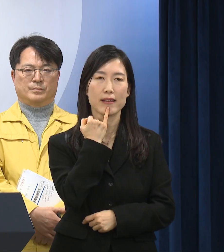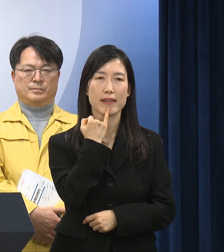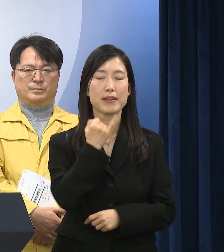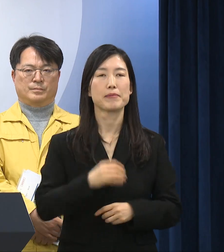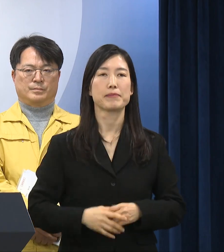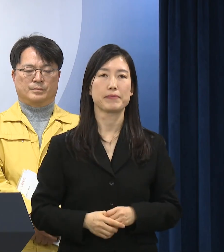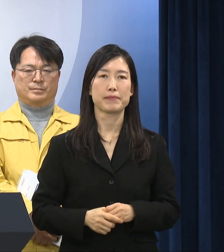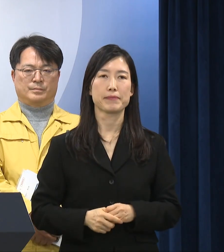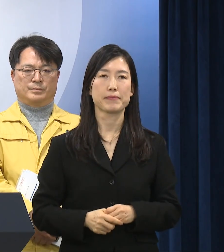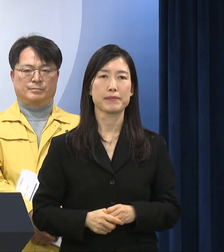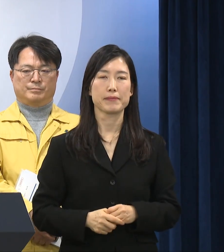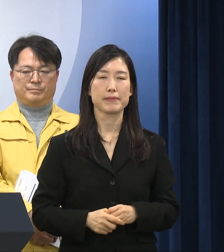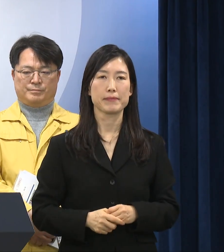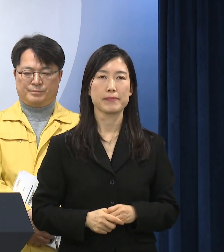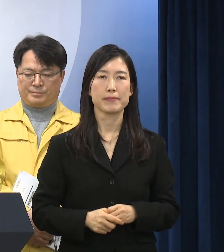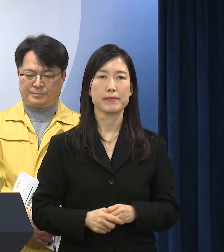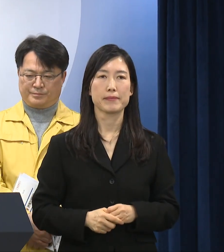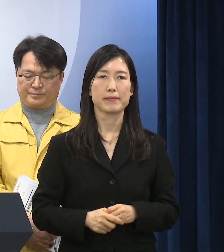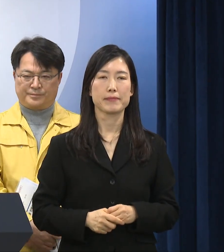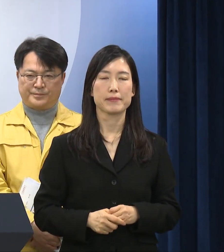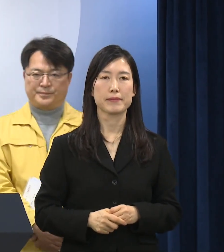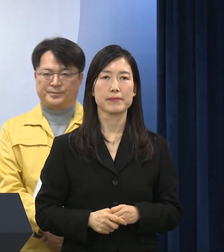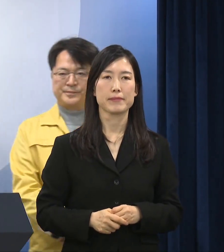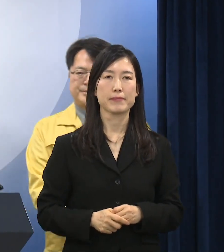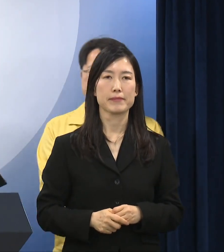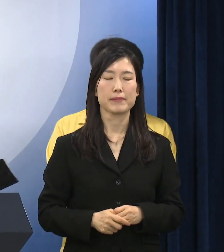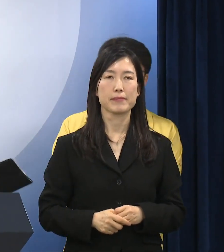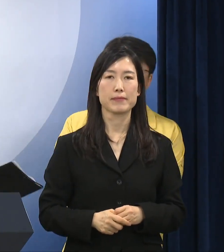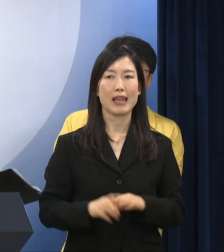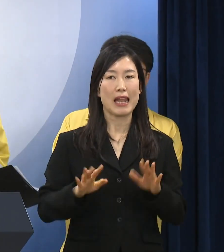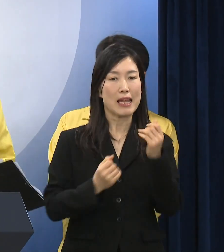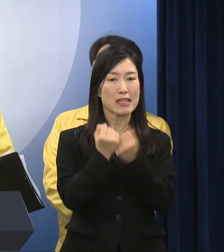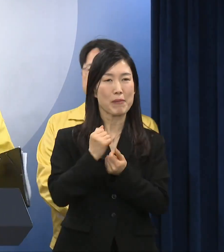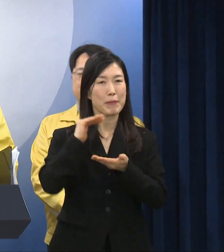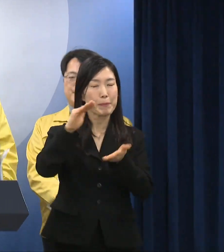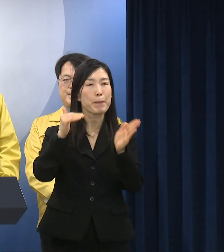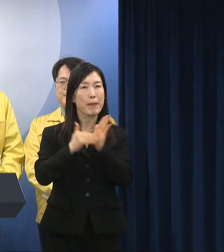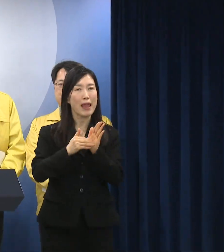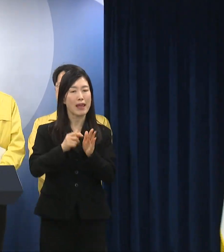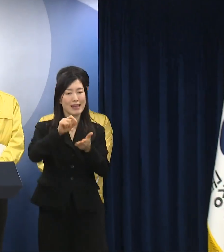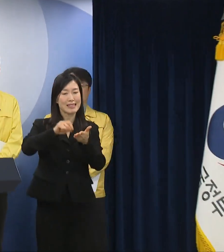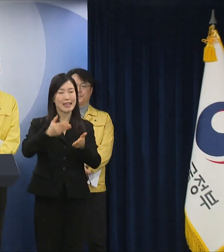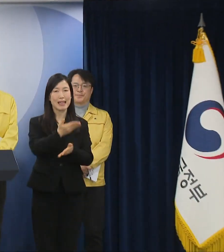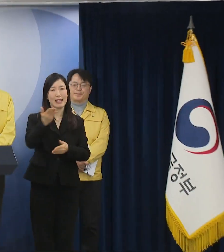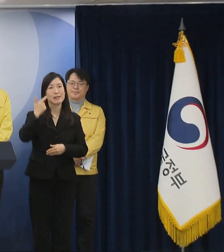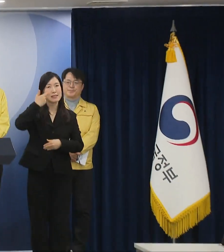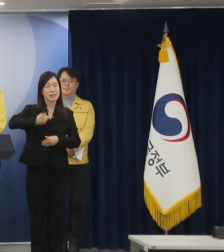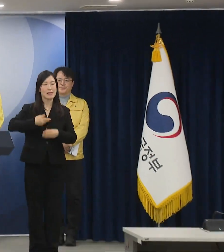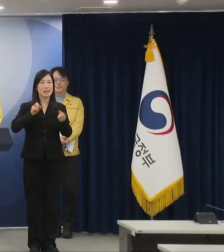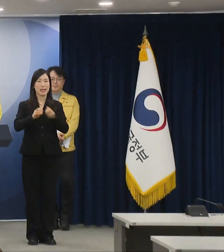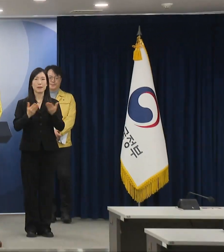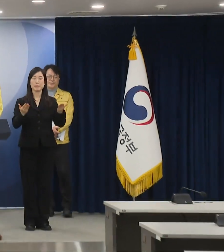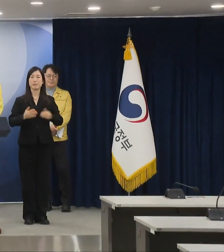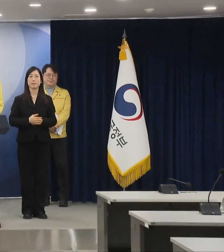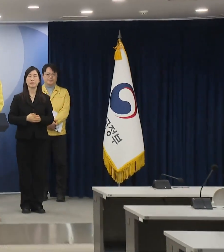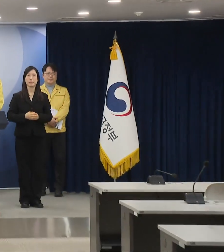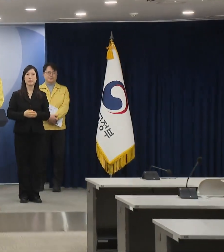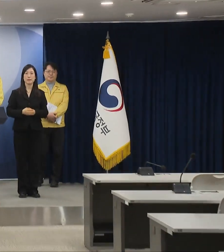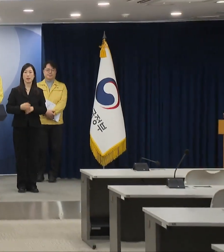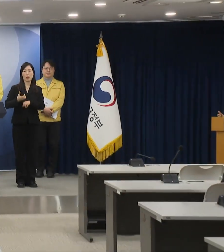주시기 바랍니다. 이상입니다. 이어서 기자님들의 질의에 답변하는 시간을 갖겠습니다.